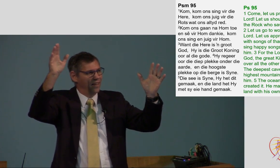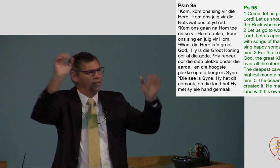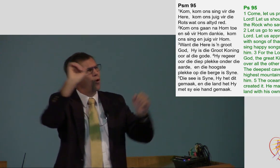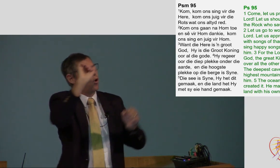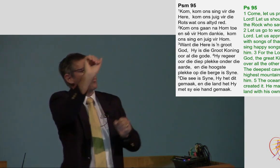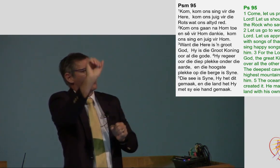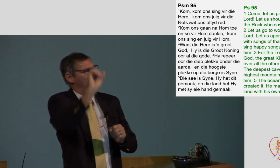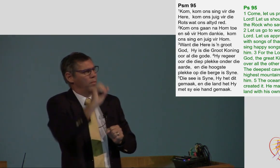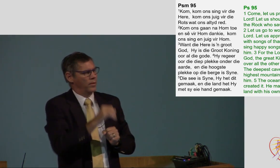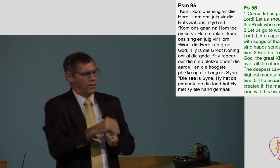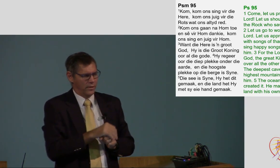hom.